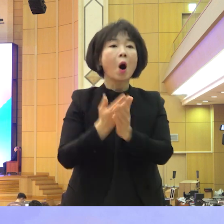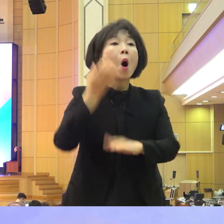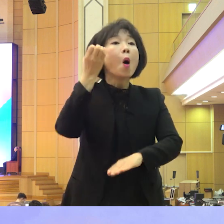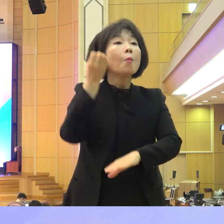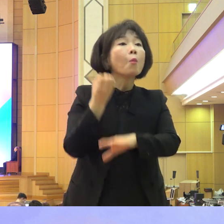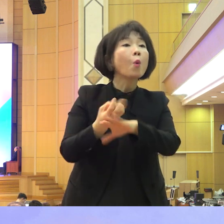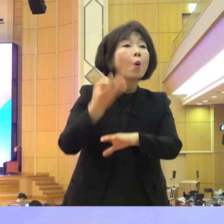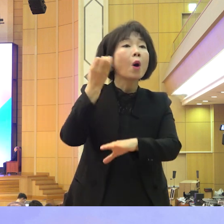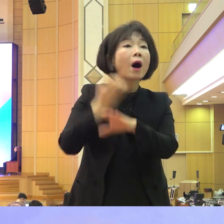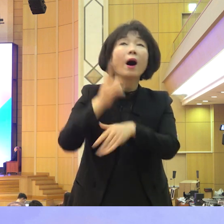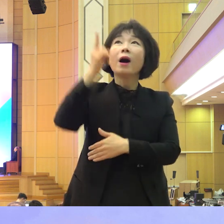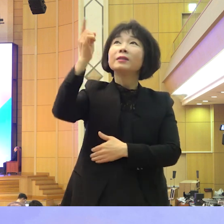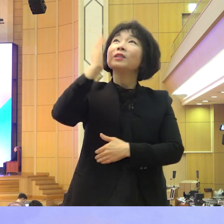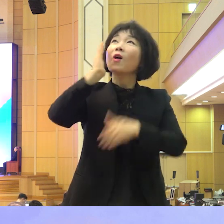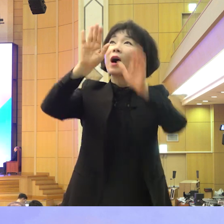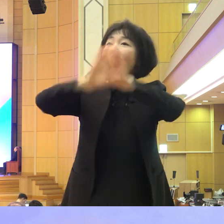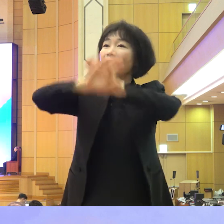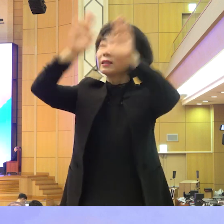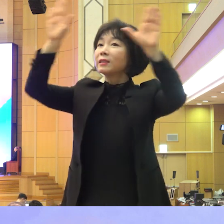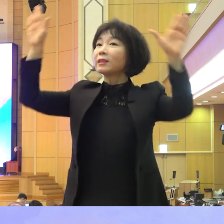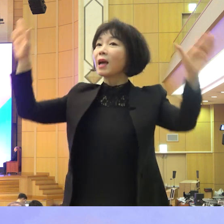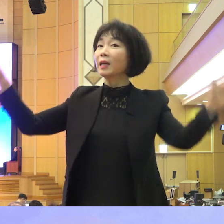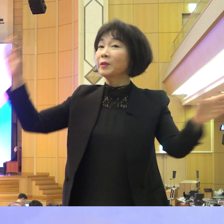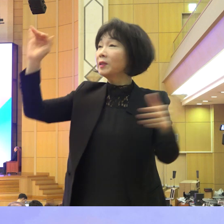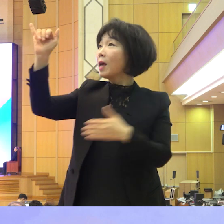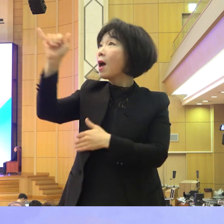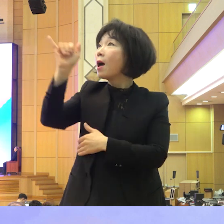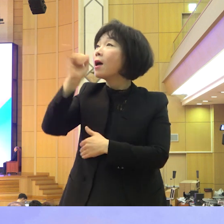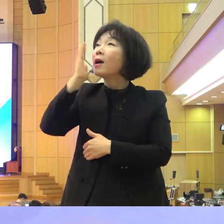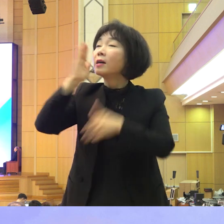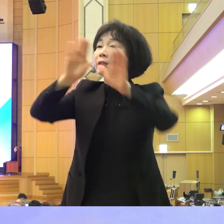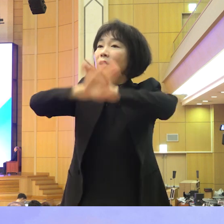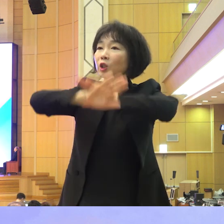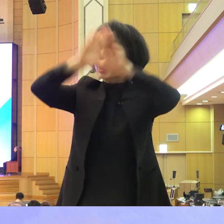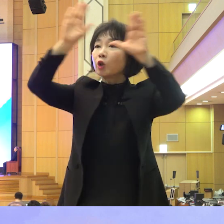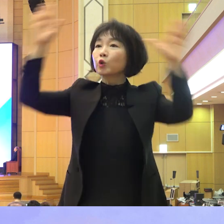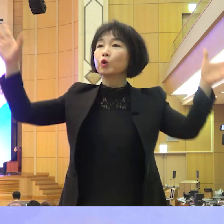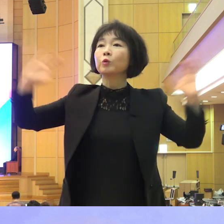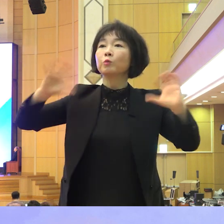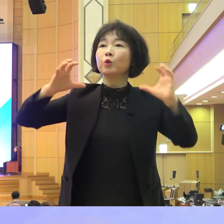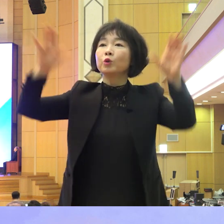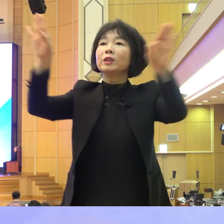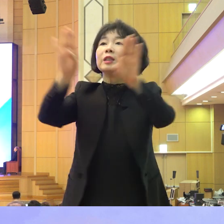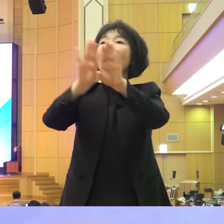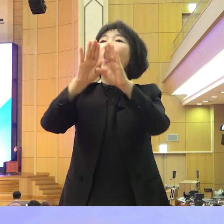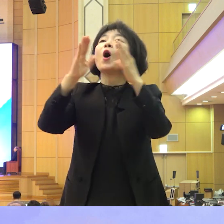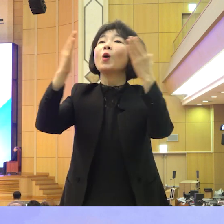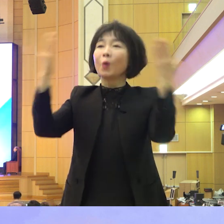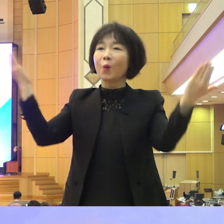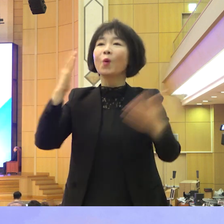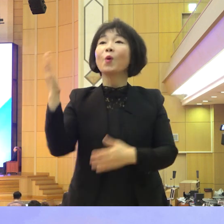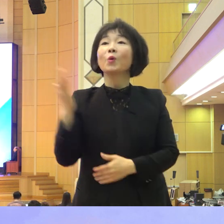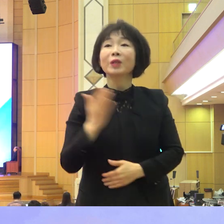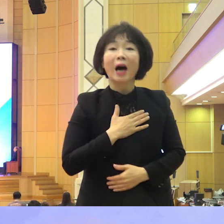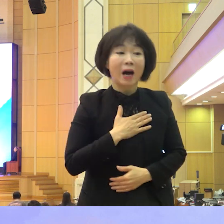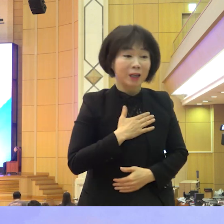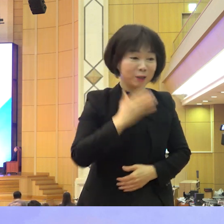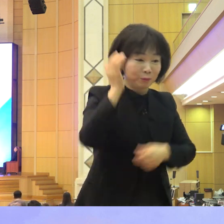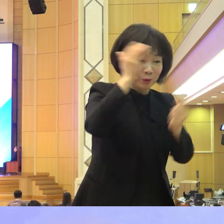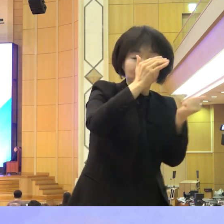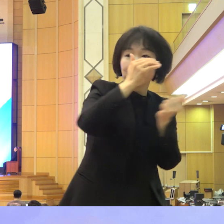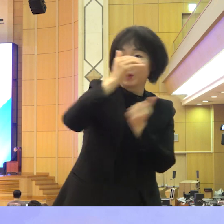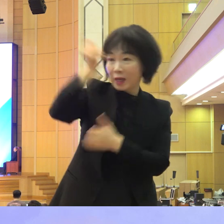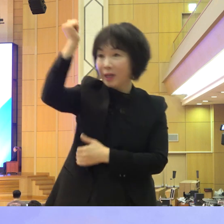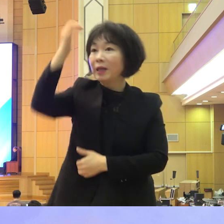모든 보화는 저 하늘에 있네. 저 천국 문을 열고